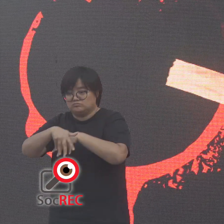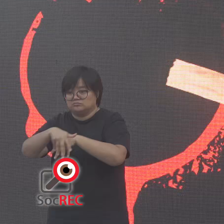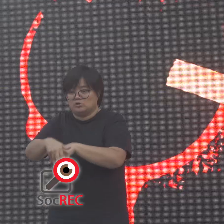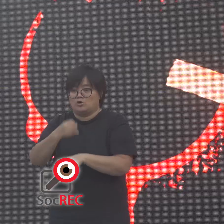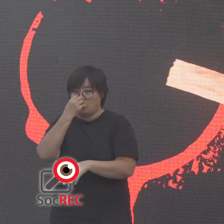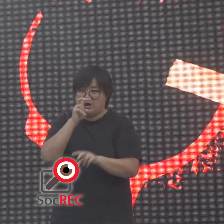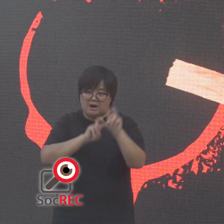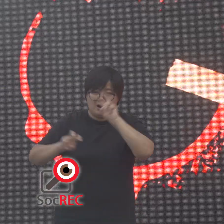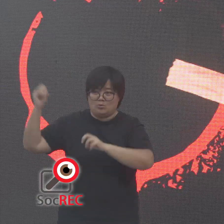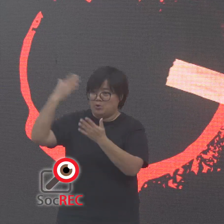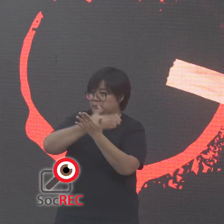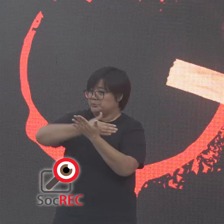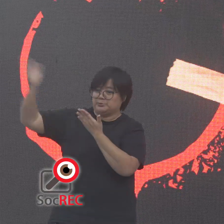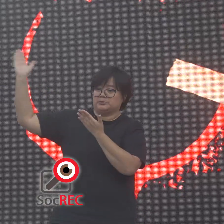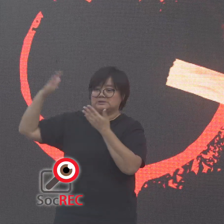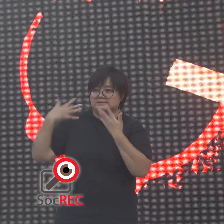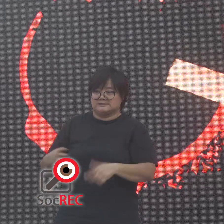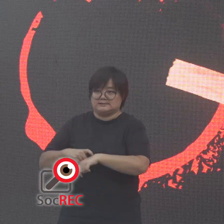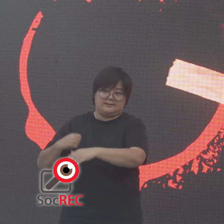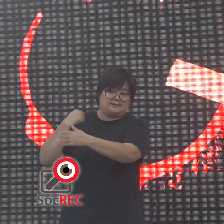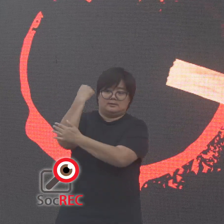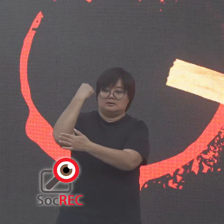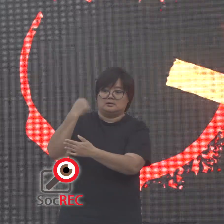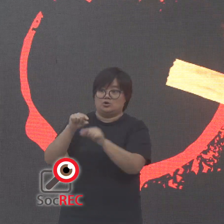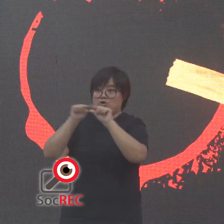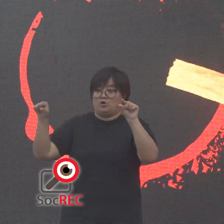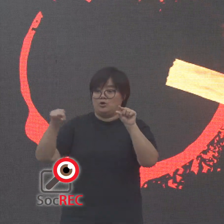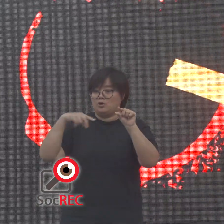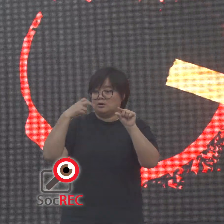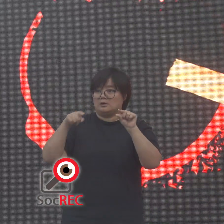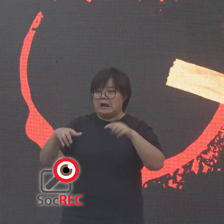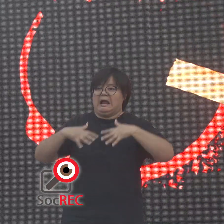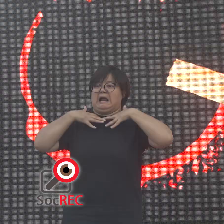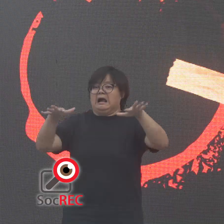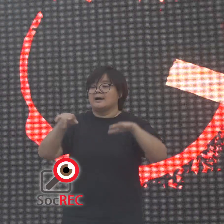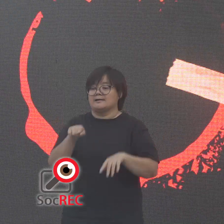時代革命這個口號再一次在香港被亮出。